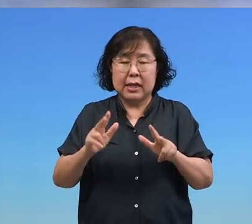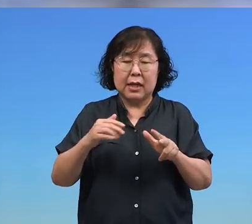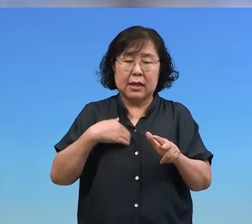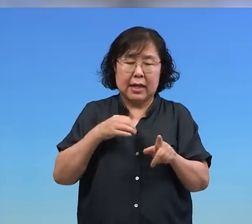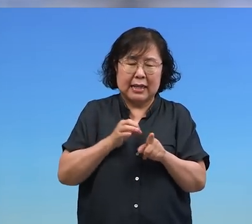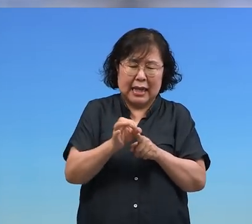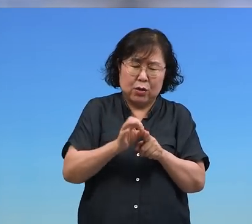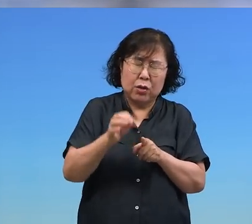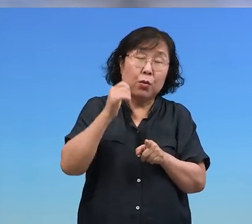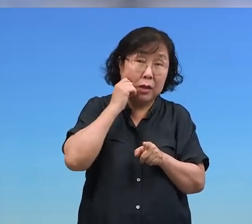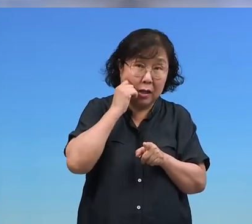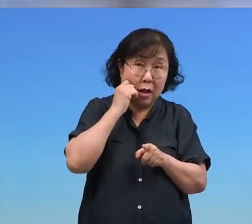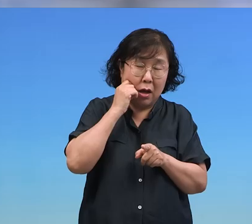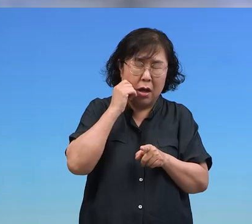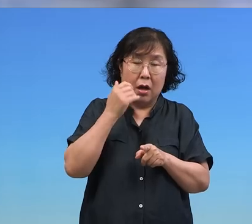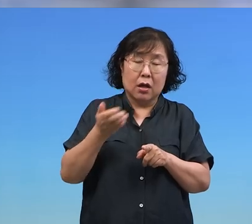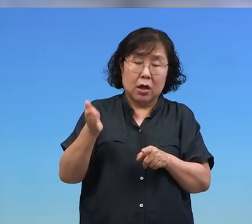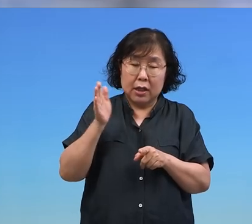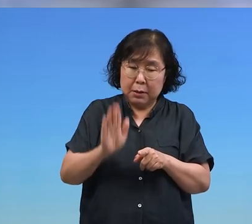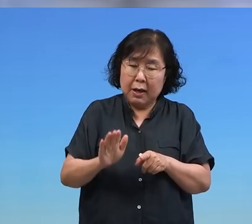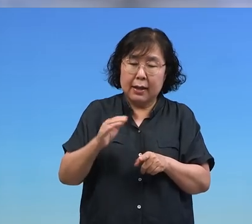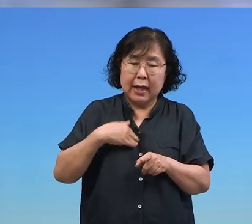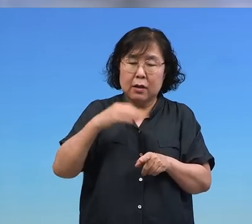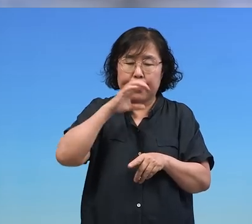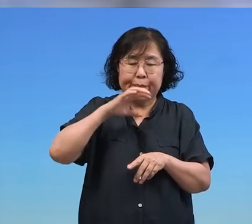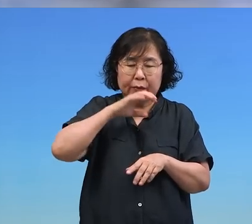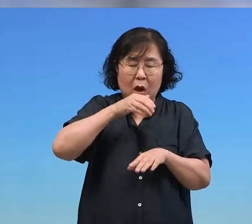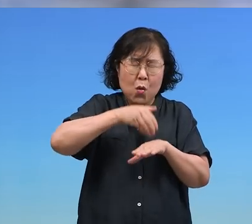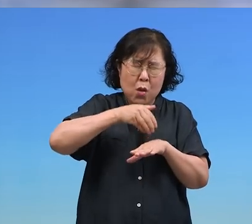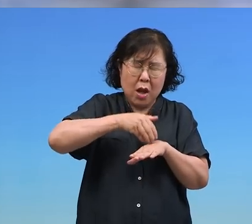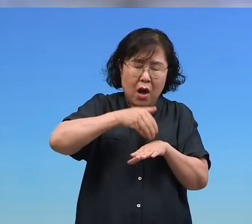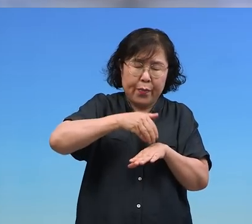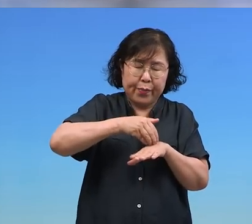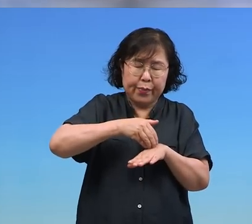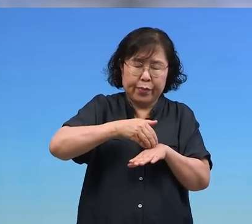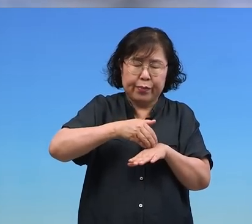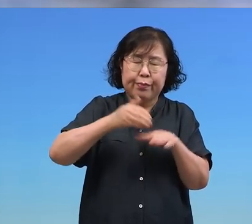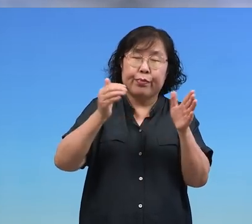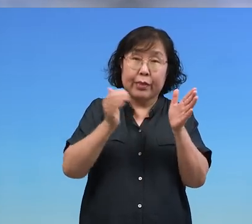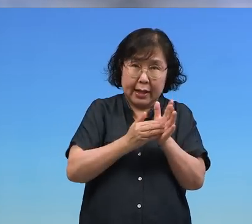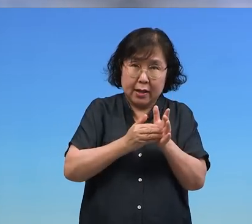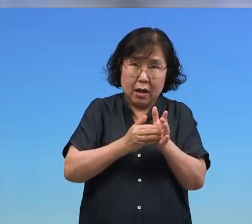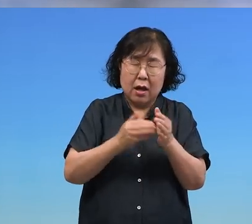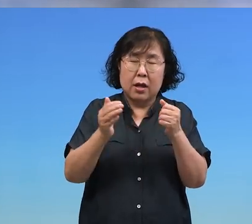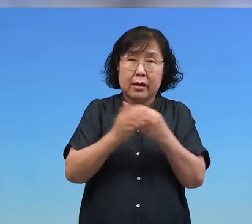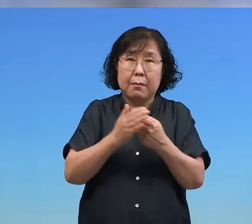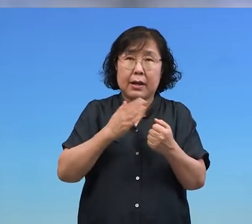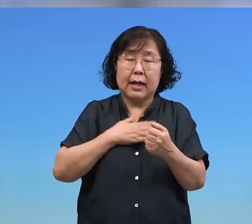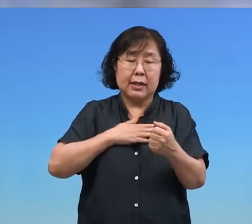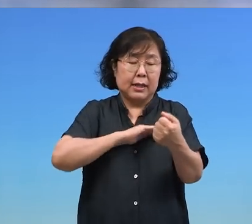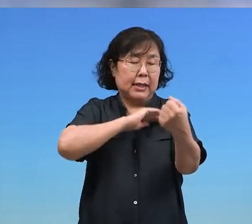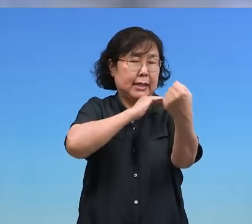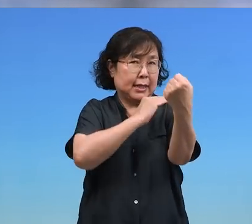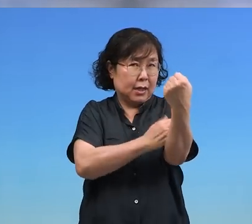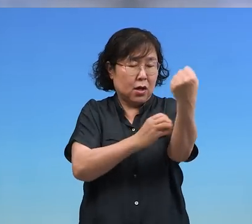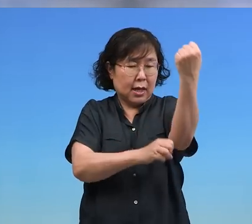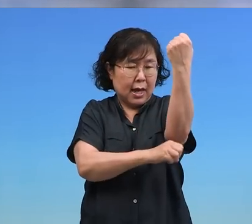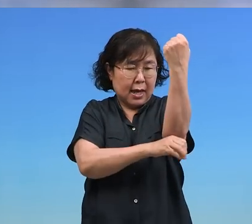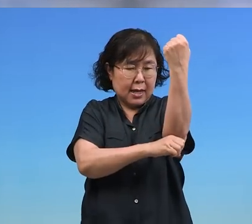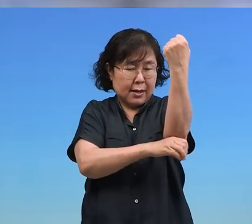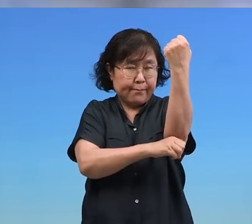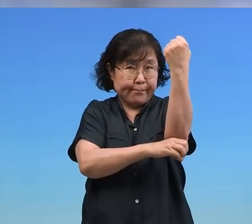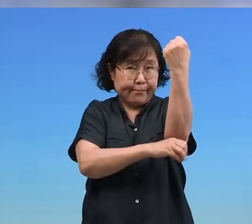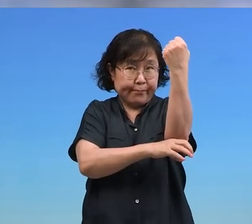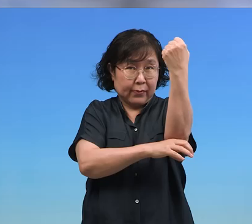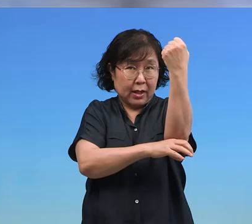마음에 자리를 잡은 것 같아요 그래서 이제 더 이상 교훈하지 않지만 능력의 원천은 저희에게서 나오는 게